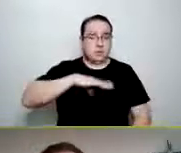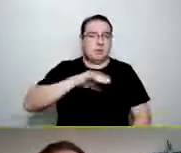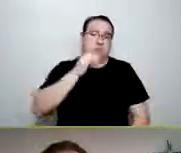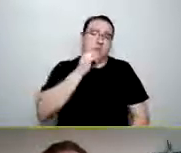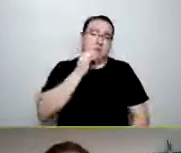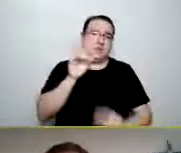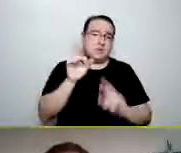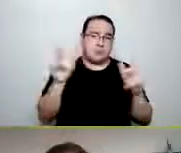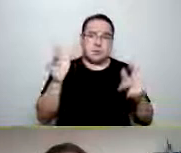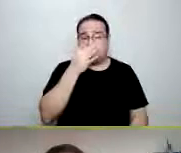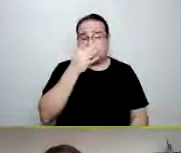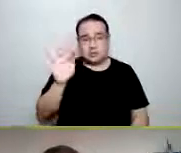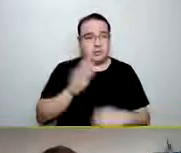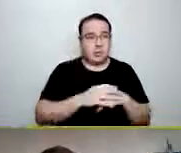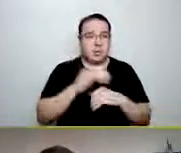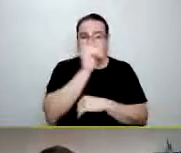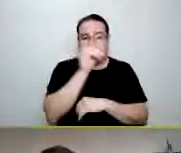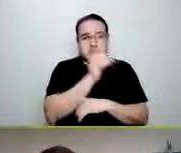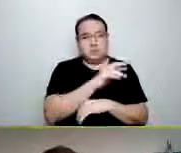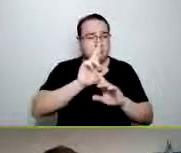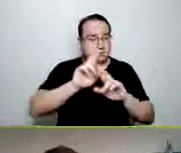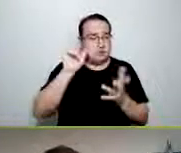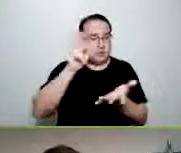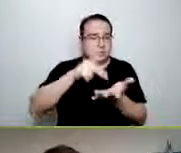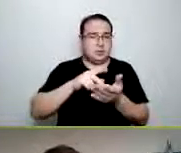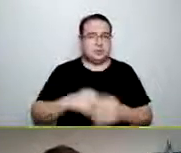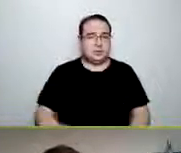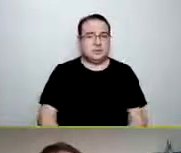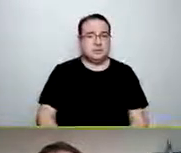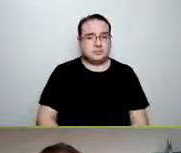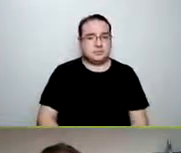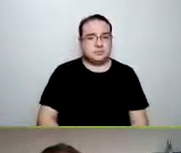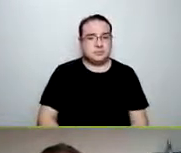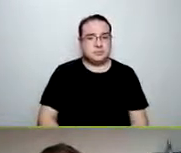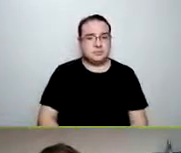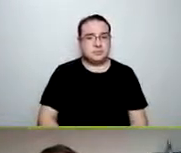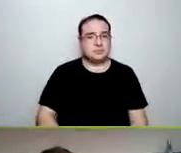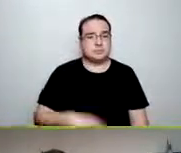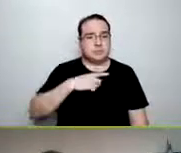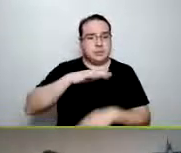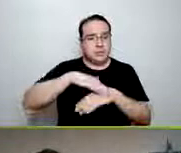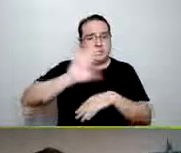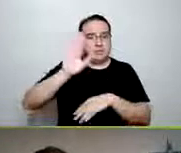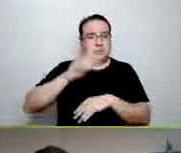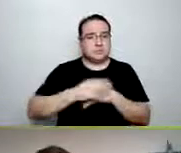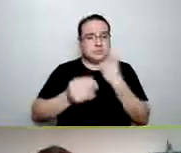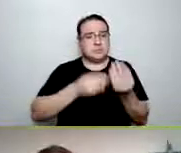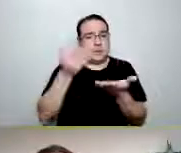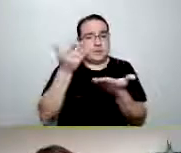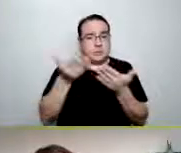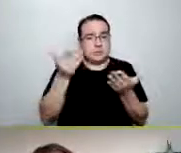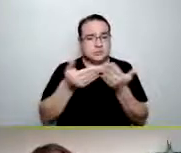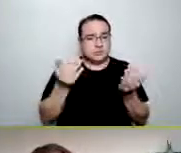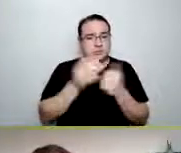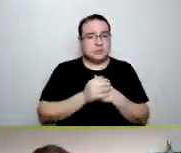do francês, do italiano. Então, na época, eram bem mais. Quer dizer que nós já perdemos, né,